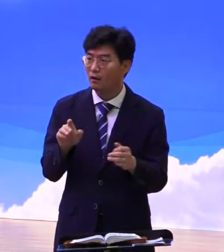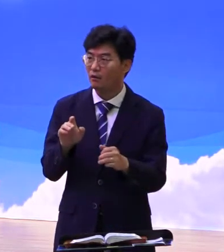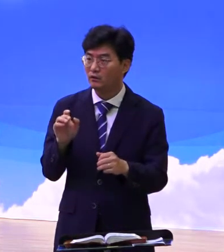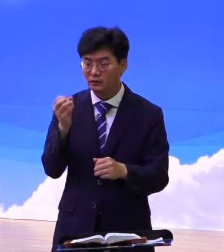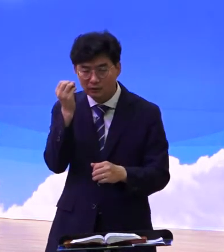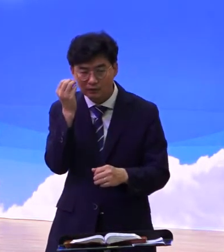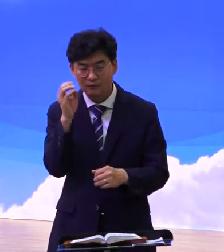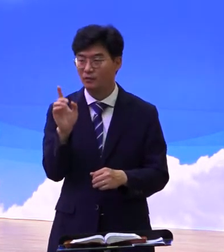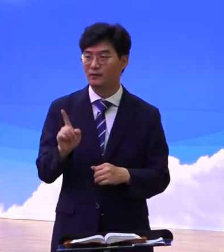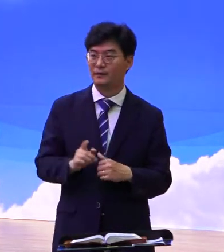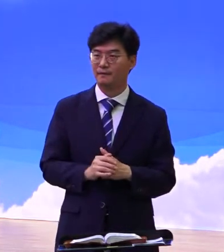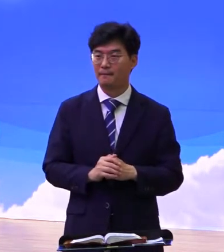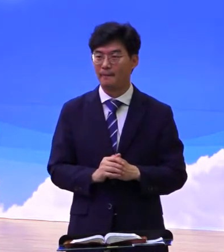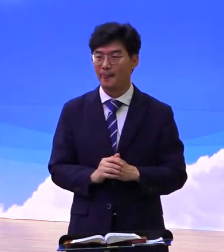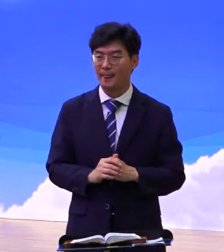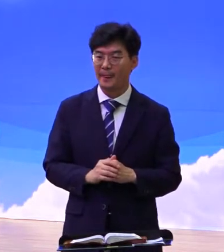됩니다.